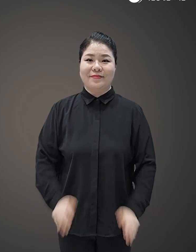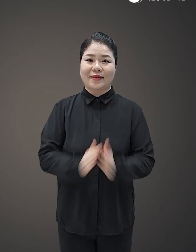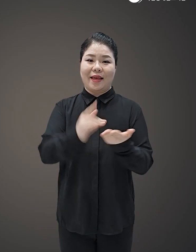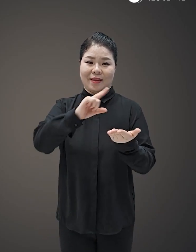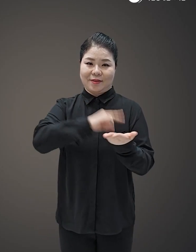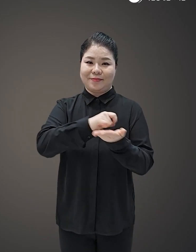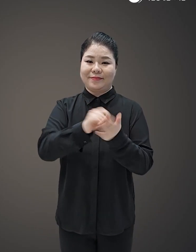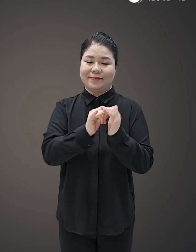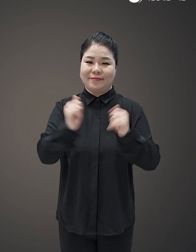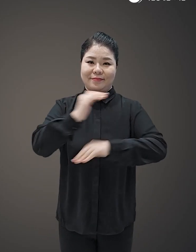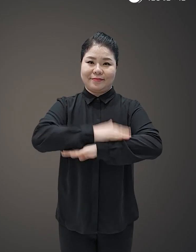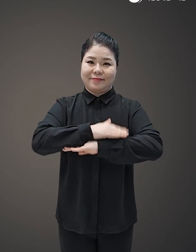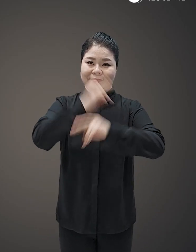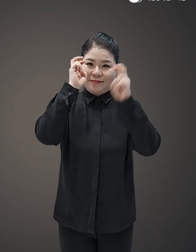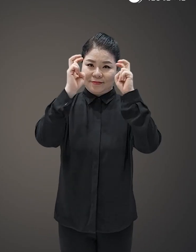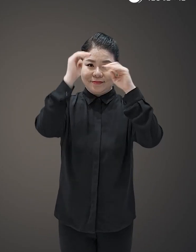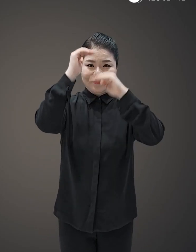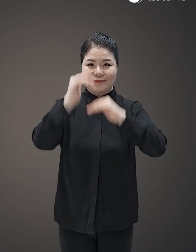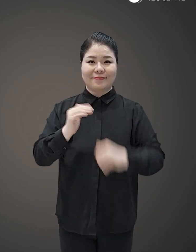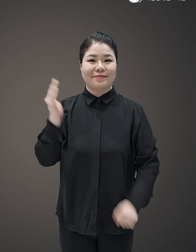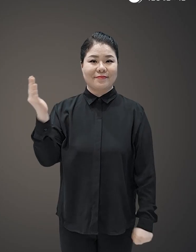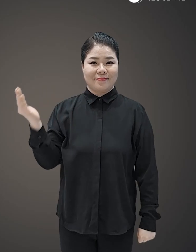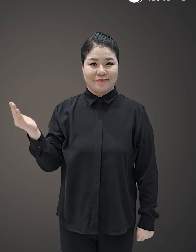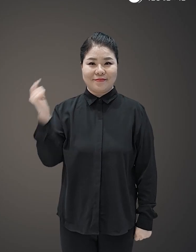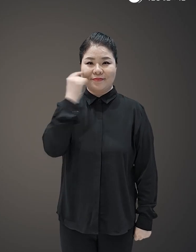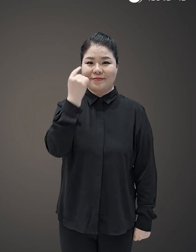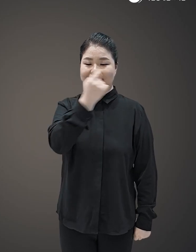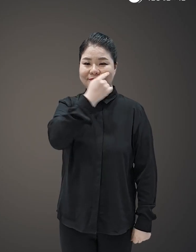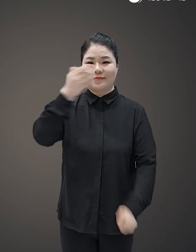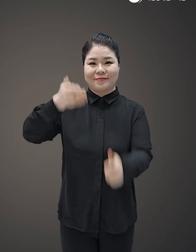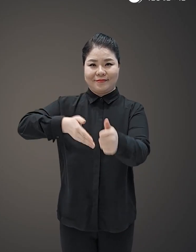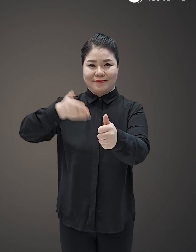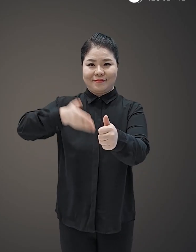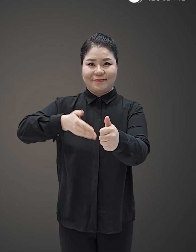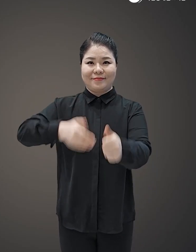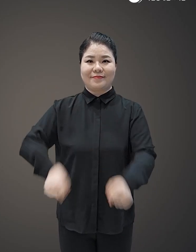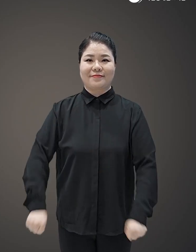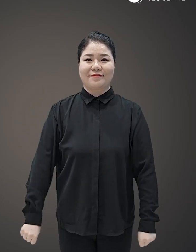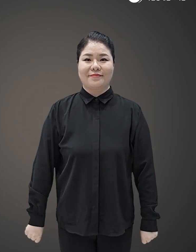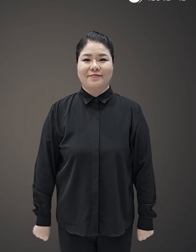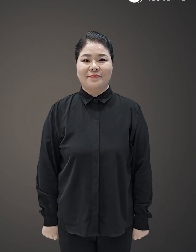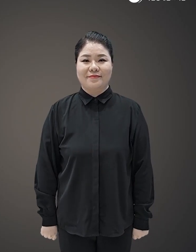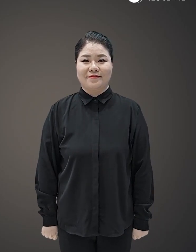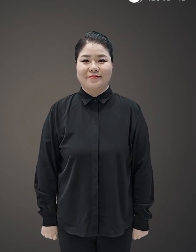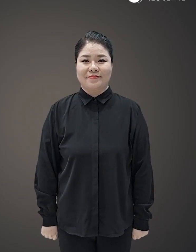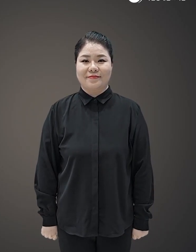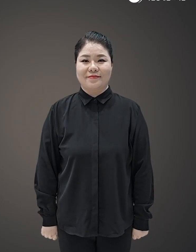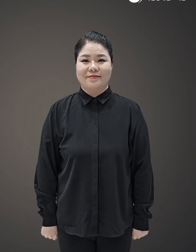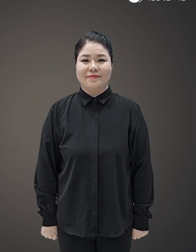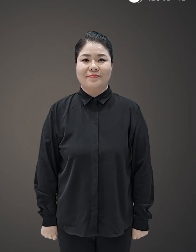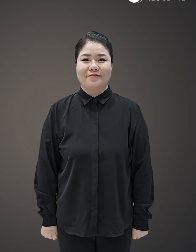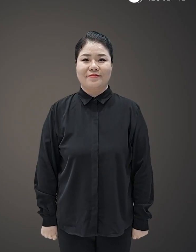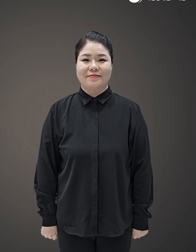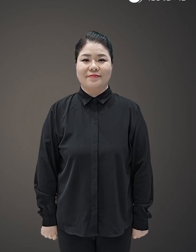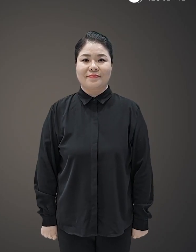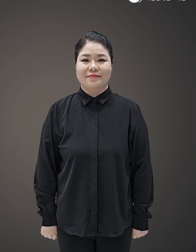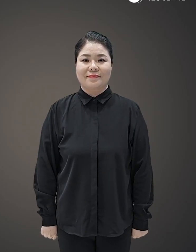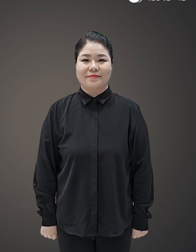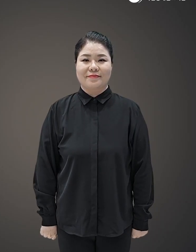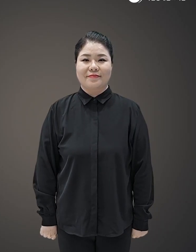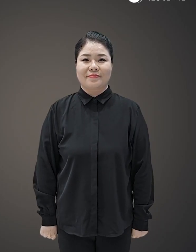방지. 도서명, SNS와 스마트폰 중독, 어떻게 해결할까? 저자,